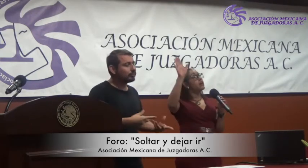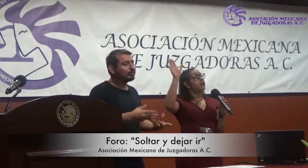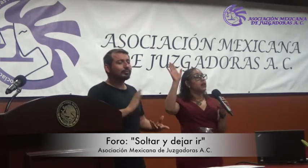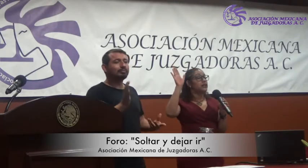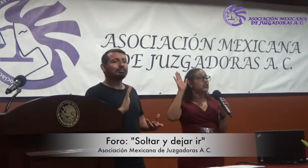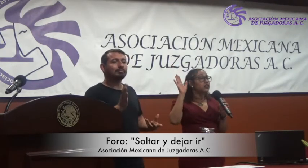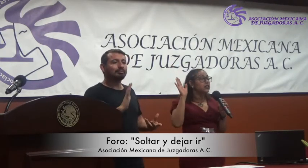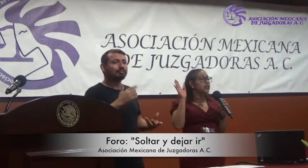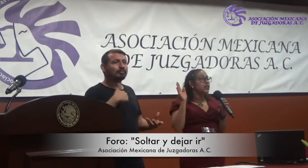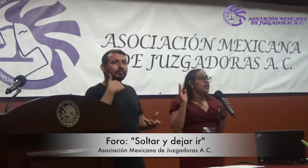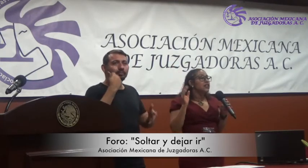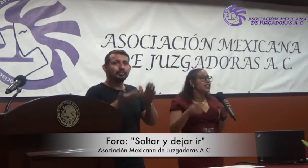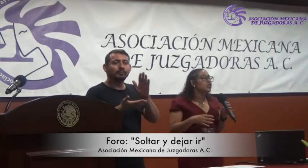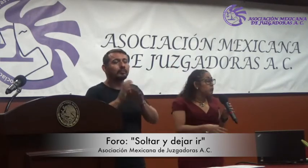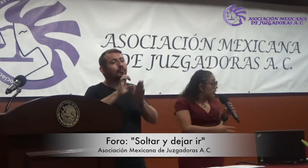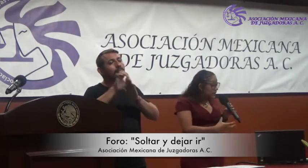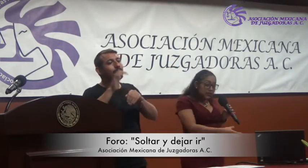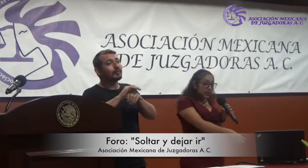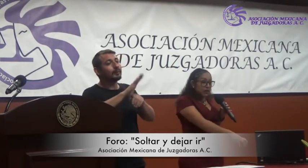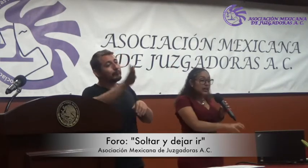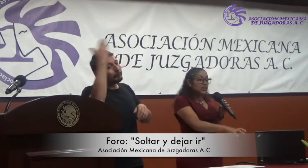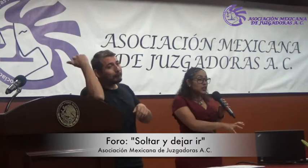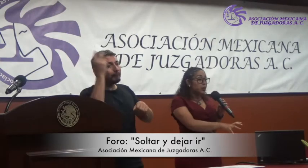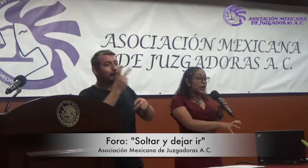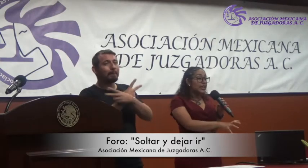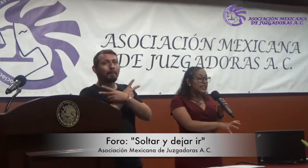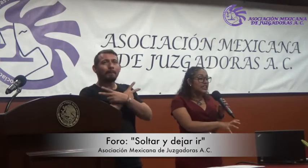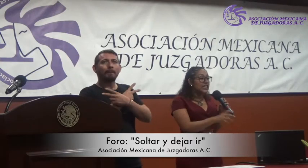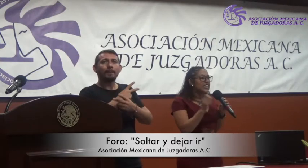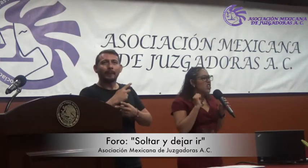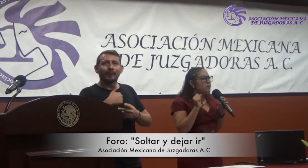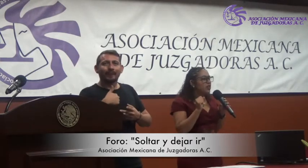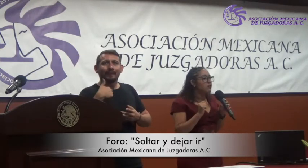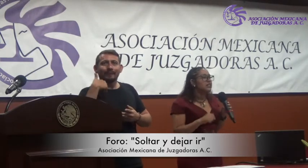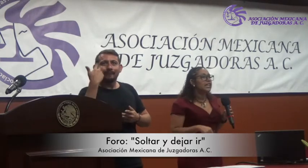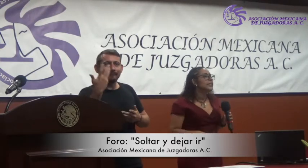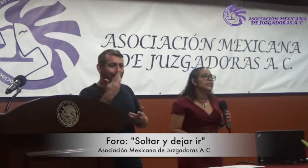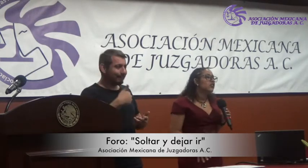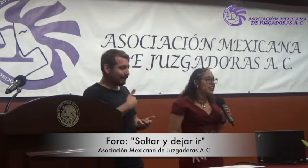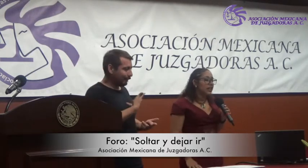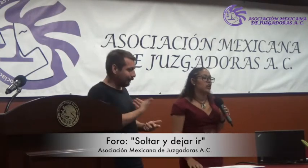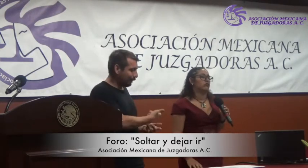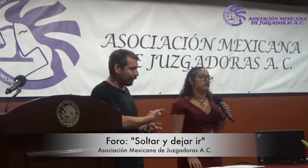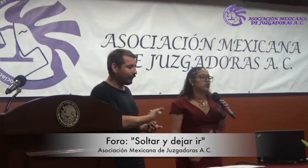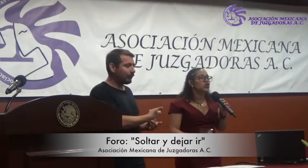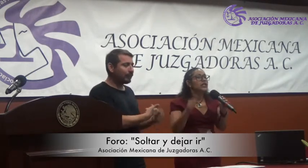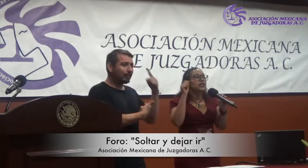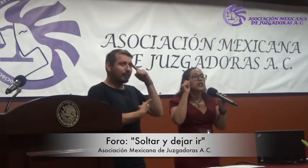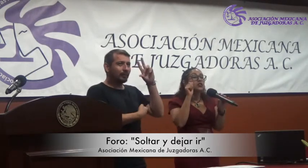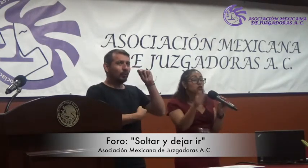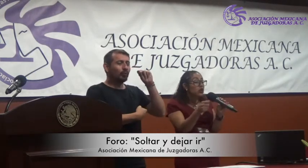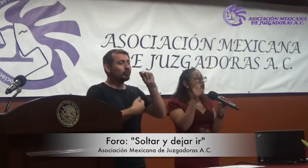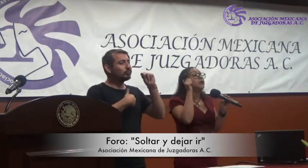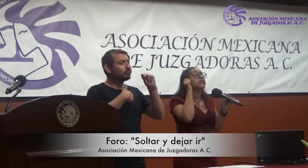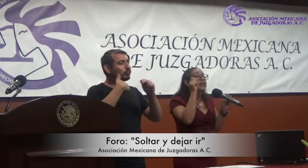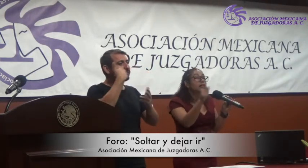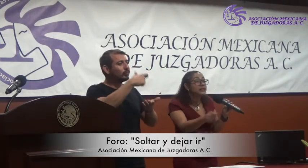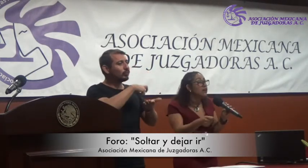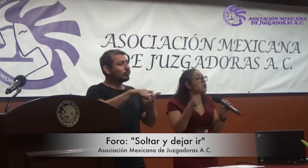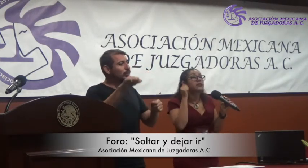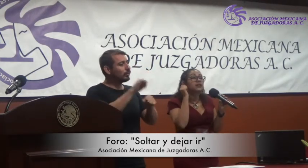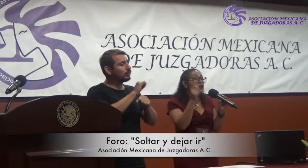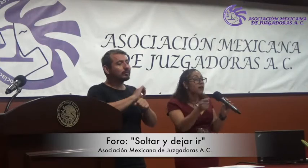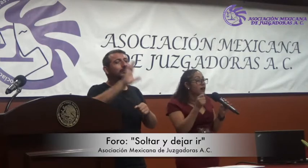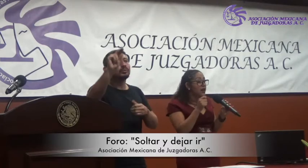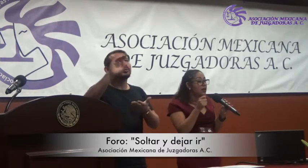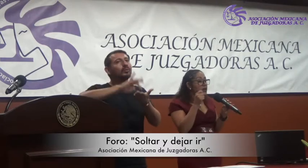mundo se va a ir de vacaciones y tú puedes irte de vacaciones porque ahí tienes el dinero, pero tomas la decisión de que no. Tú ya tienes un sueño y vas a